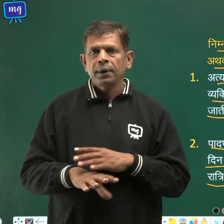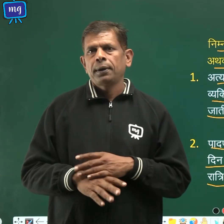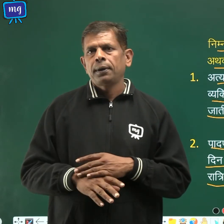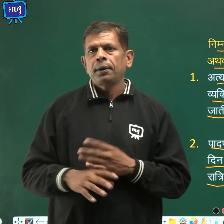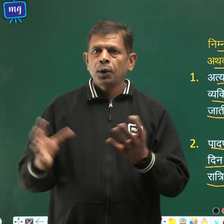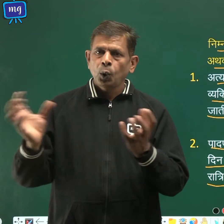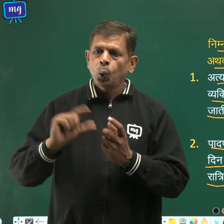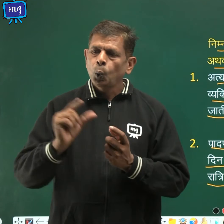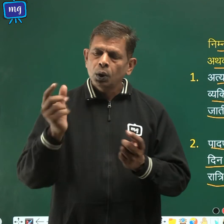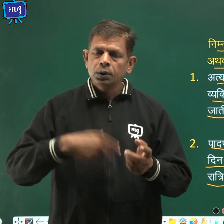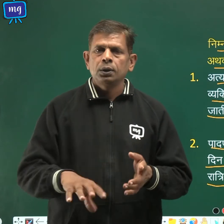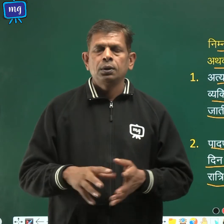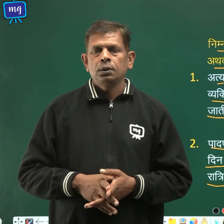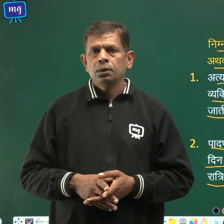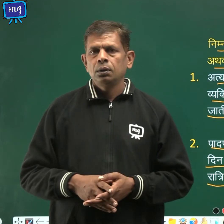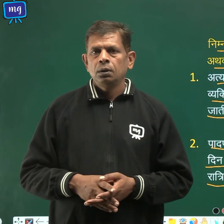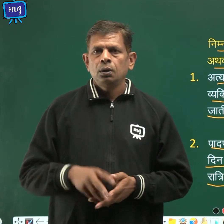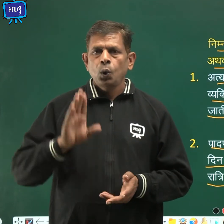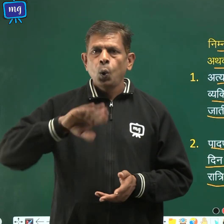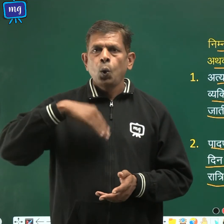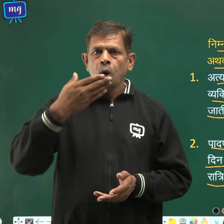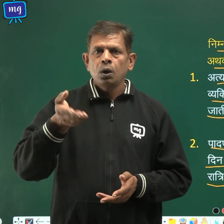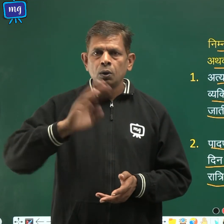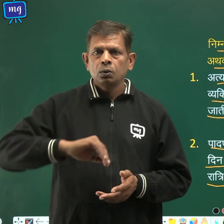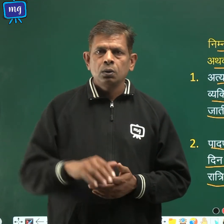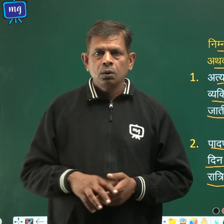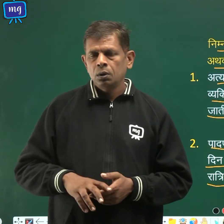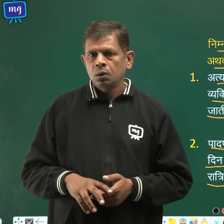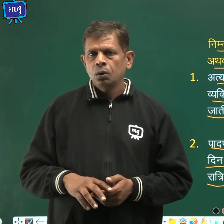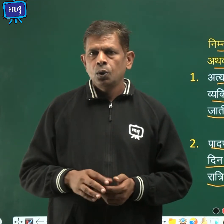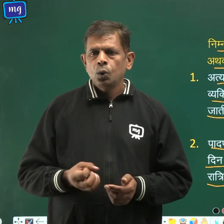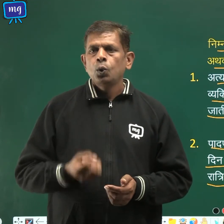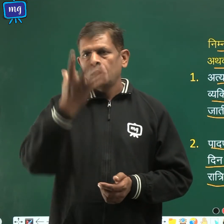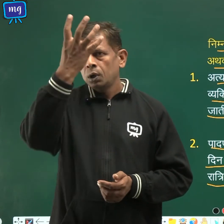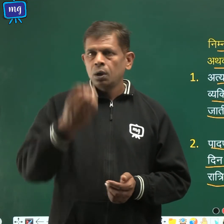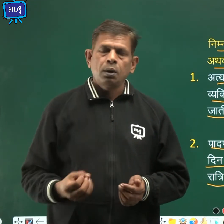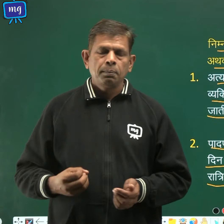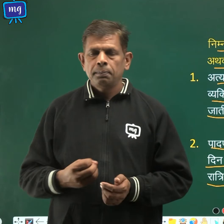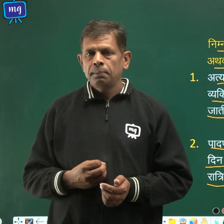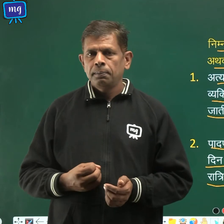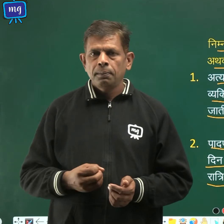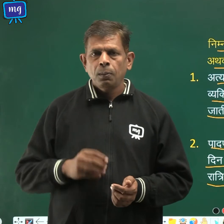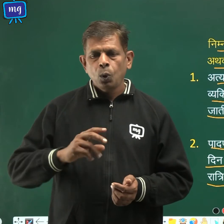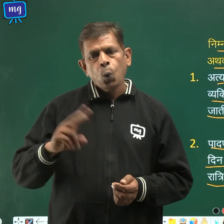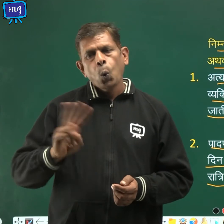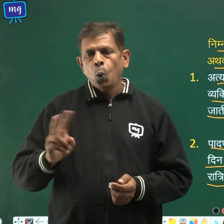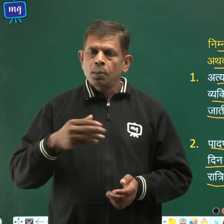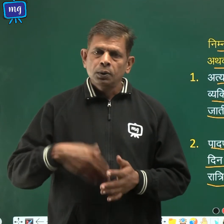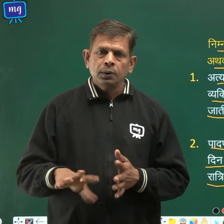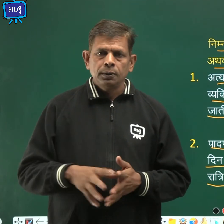काम आती है, श्वसन तो दिन और रात दोनों में होता